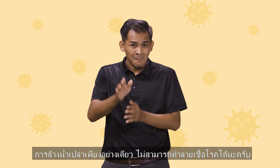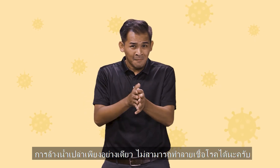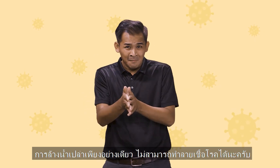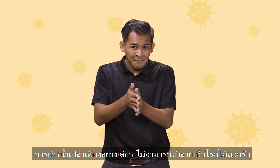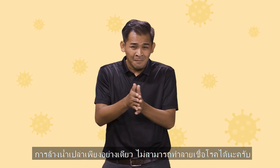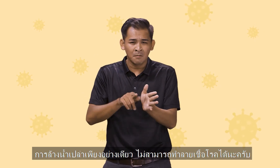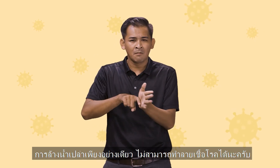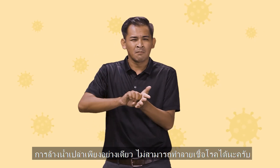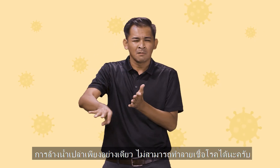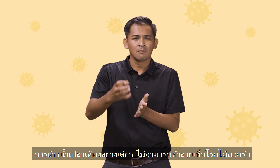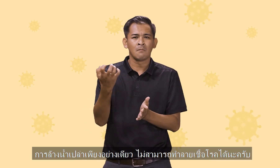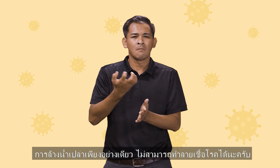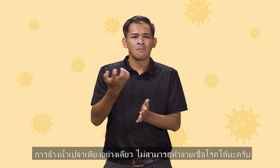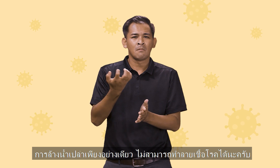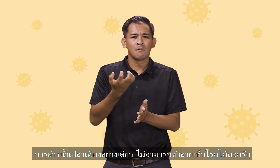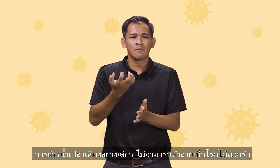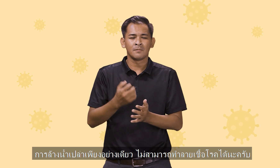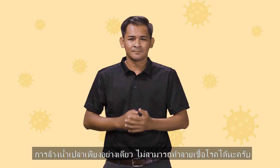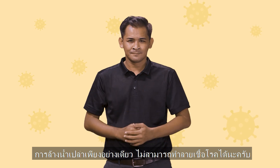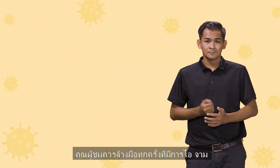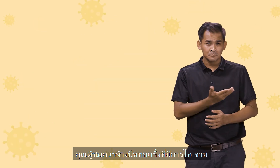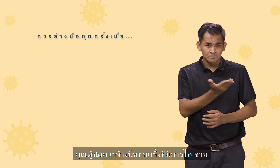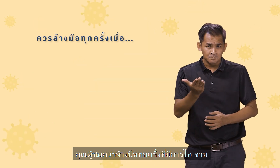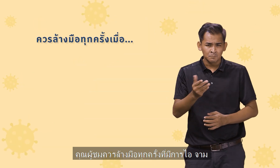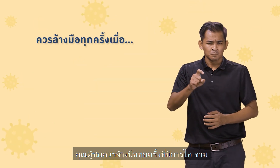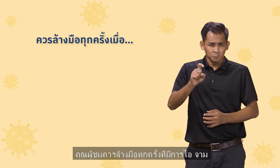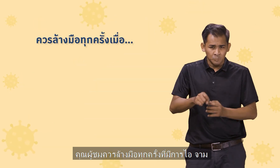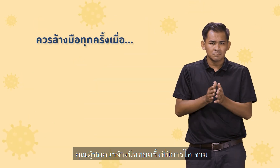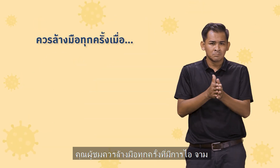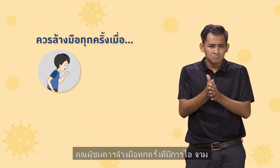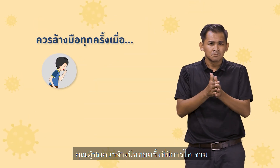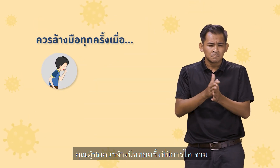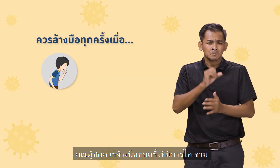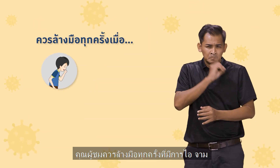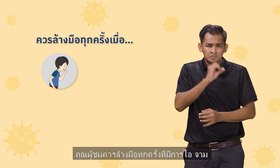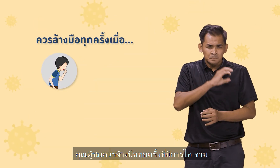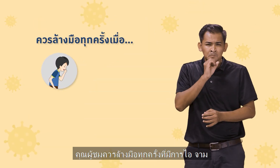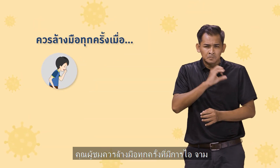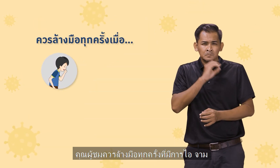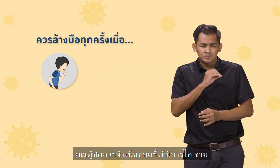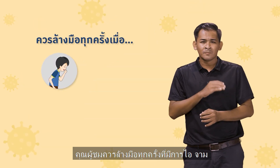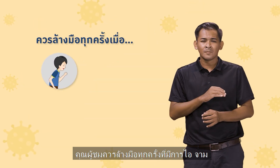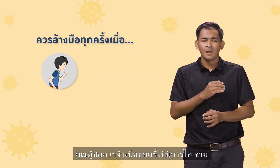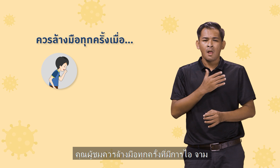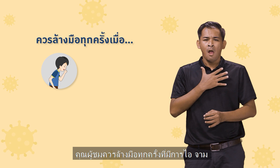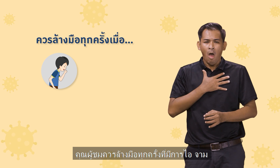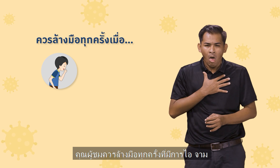างเดียวไม่สามารถทำลายเชื้อโรคได้นะครับคุณผู้ชมควรล้างมือทุกครั้งที่มีอาการไอจ